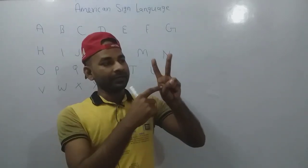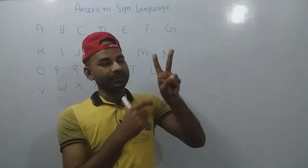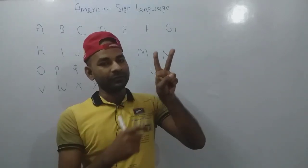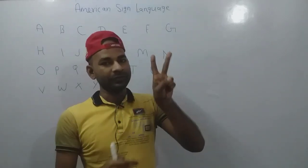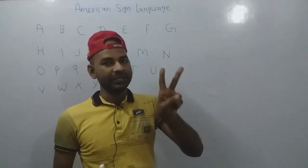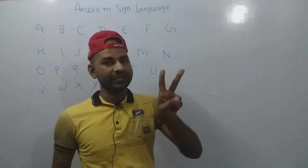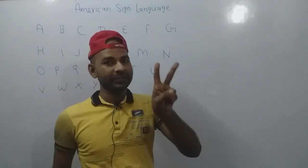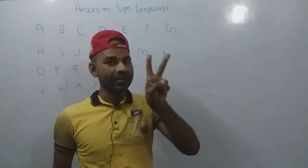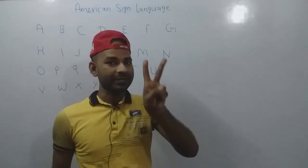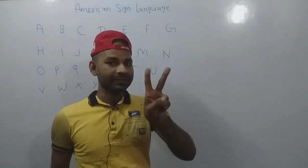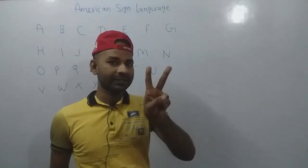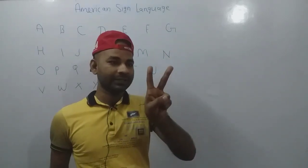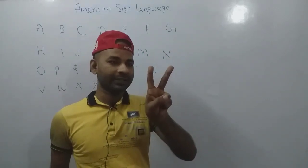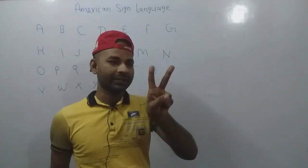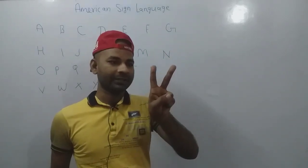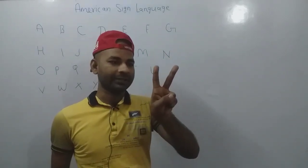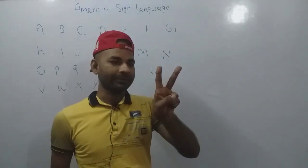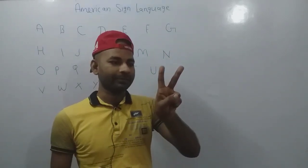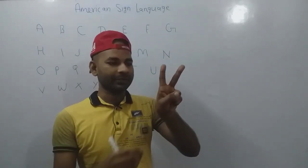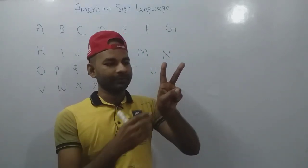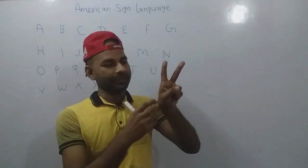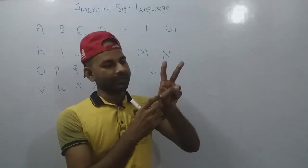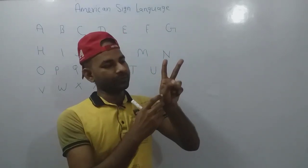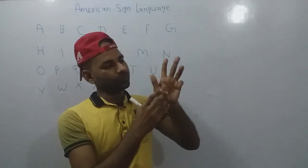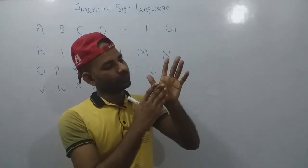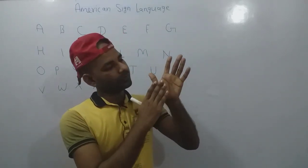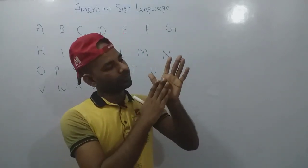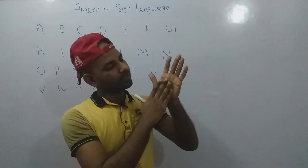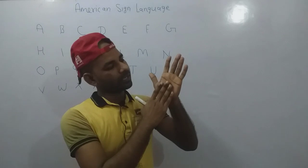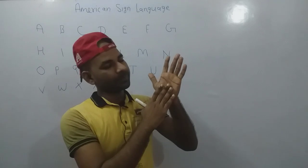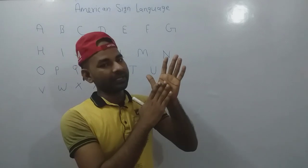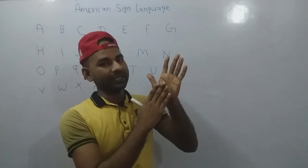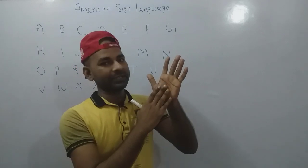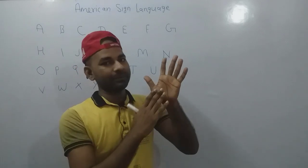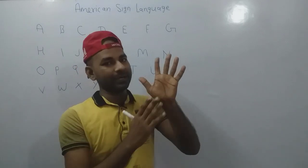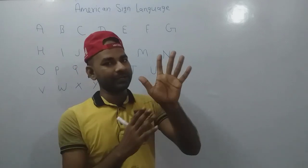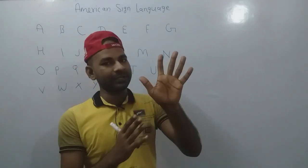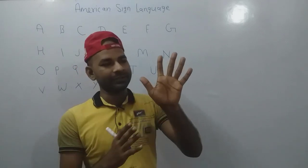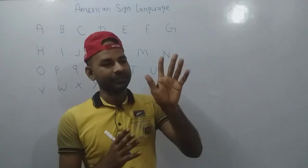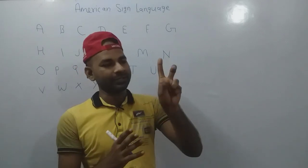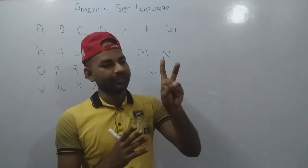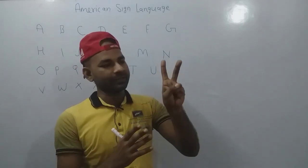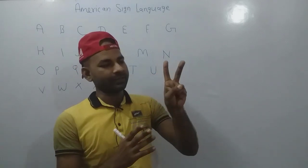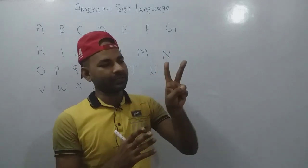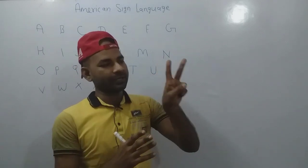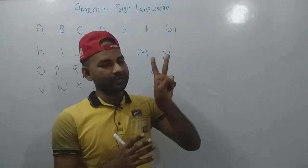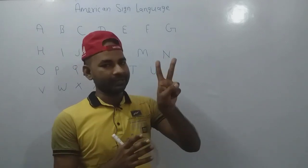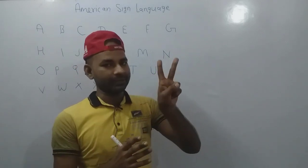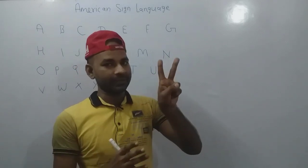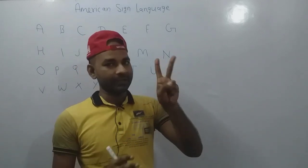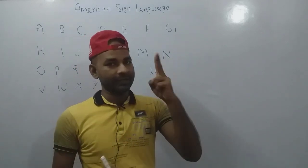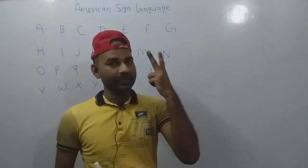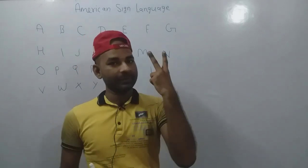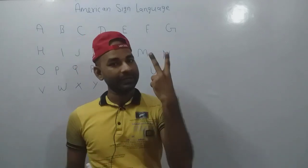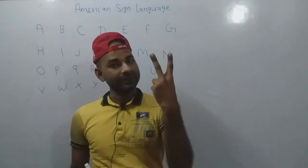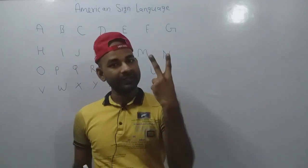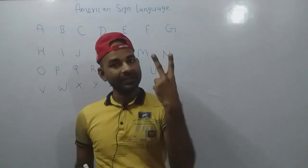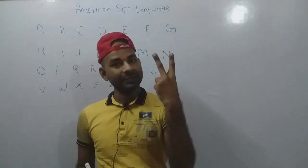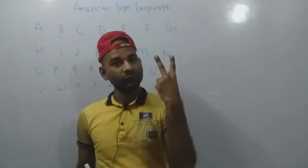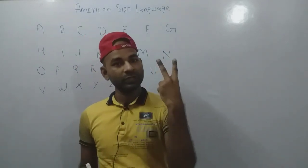जो वी है ना, ऐसे ही दिखाना है एकदम, मतलब ये जो आपकी हथेली के बाहर ही रहनी चाहिए, ऐसे ऐसे। अगर आप ऐसे दिखाएंगे तो ये गलत